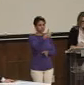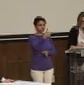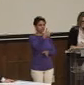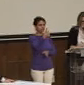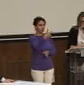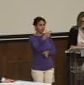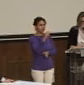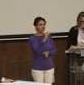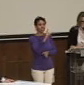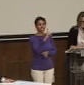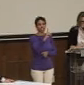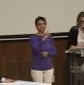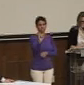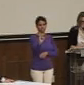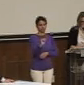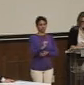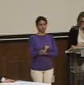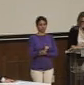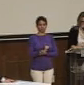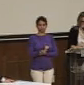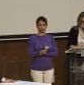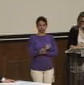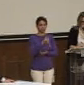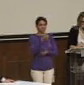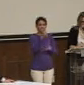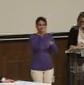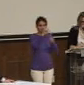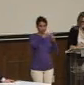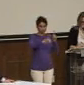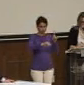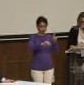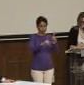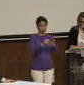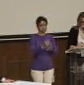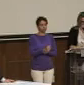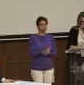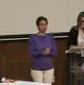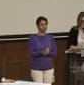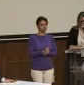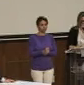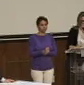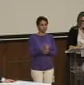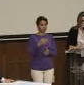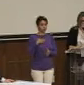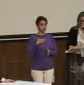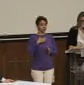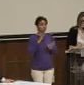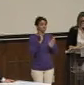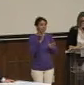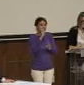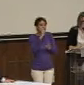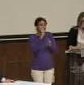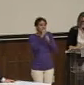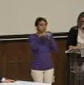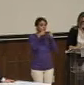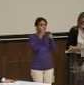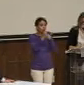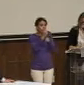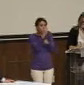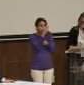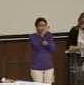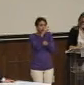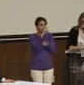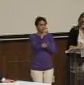120 dias. São 6 meses, né? 6 meses. O meu faz 5 anos e